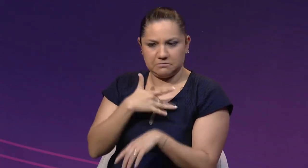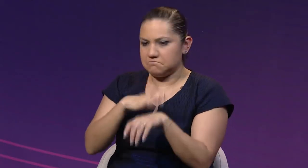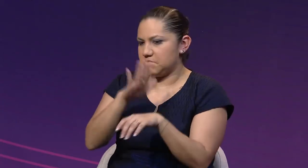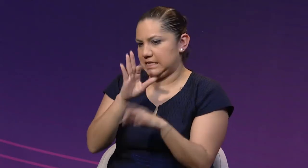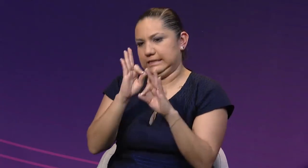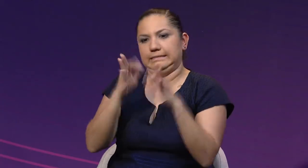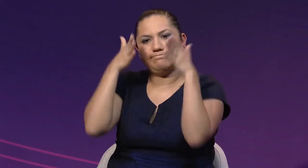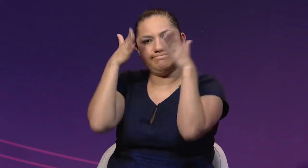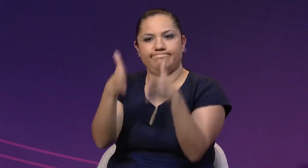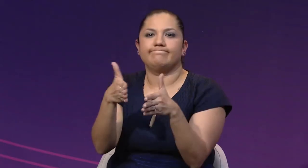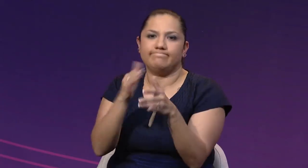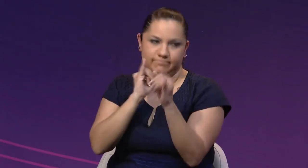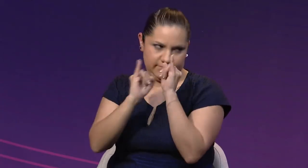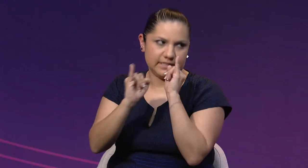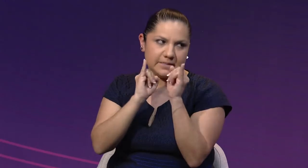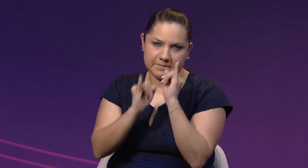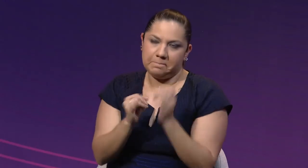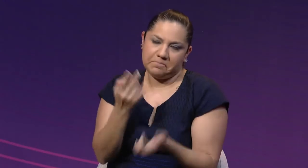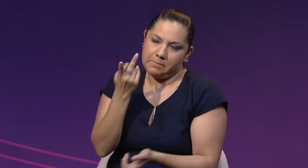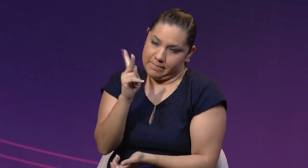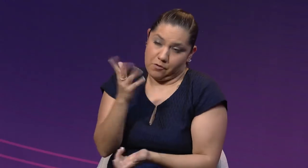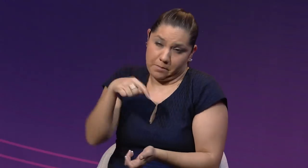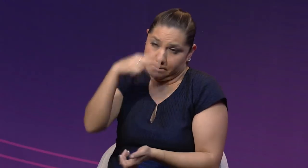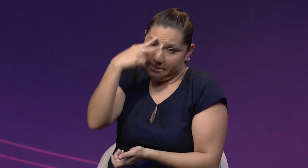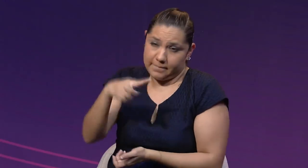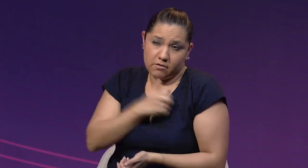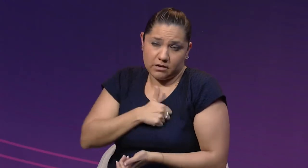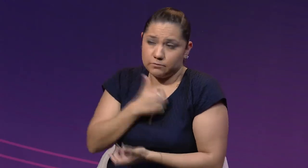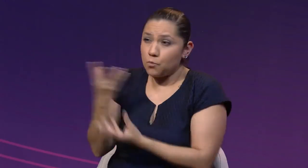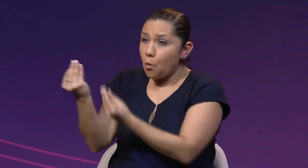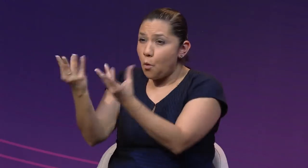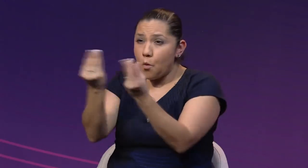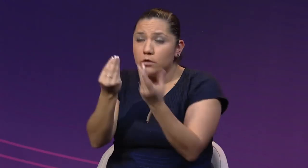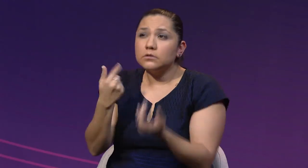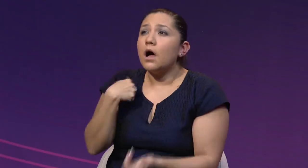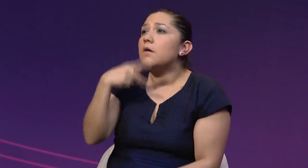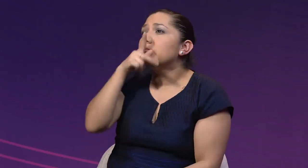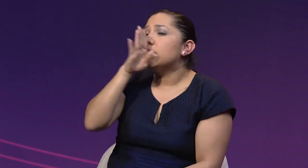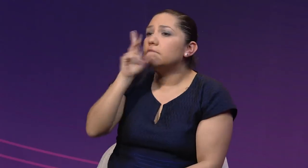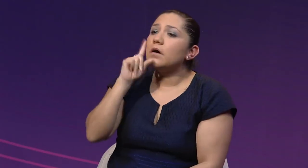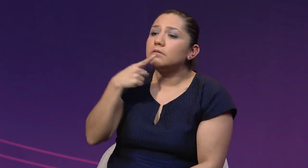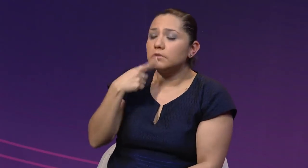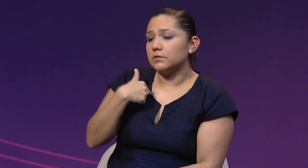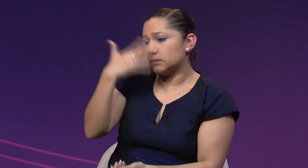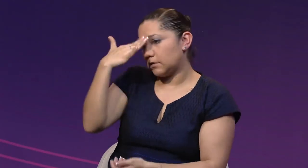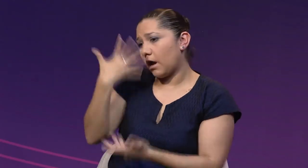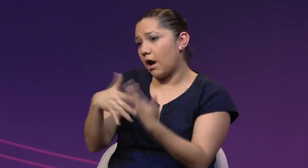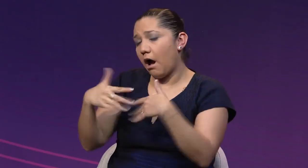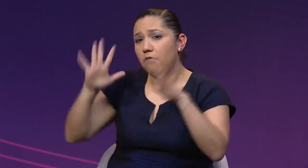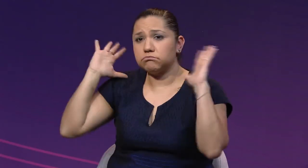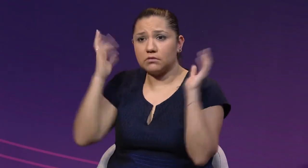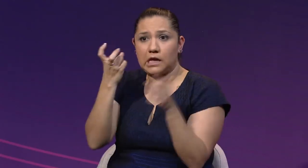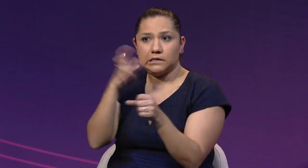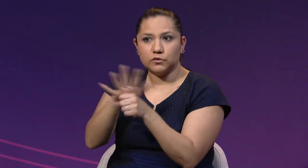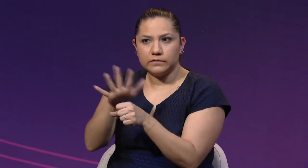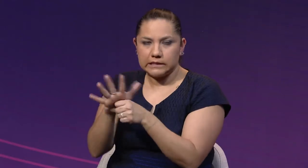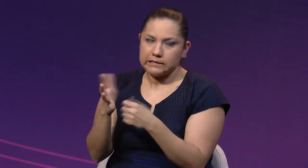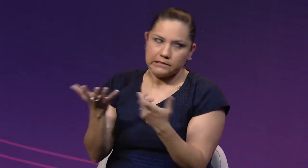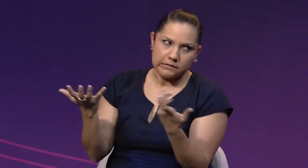profesionalización me iba a servir para la lengua de señas. Y bueno, ahorita estoy estudiando específicamente interpretación de lengua de señas, pero es cierto que muchos hijos de